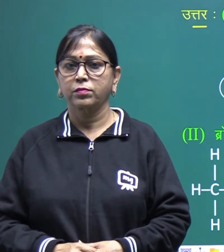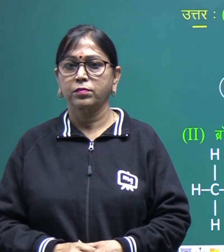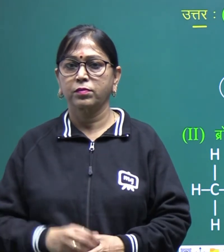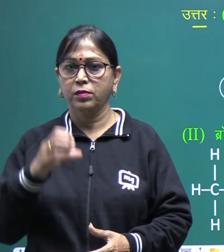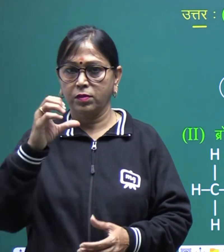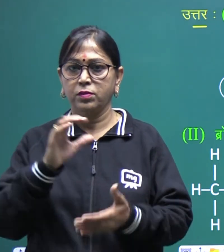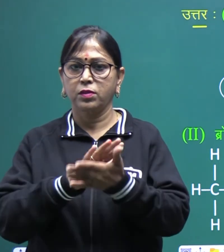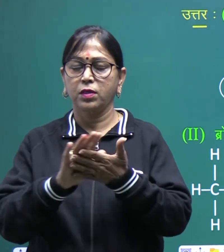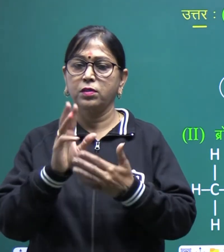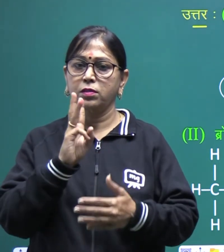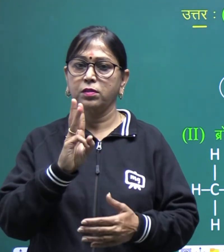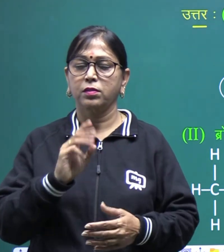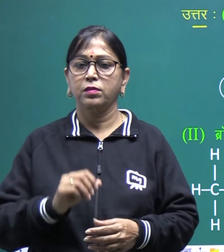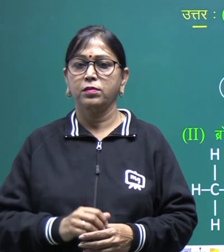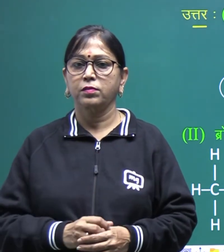CH3